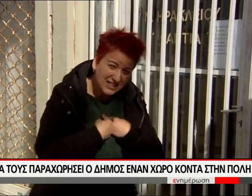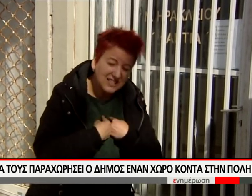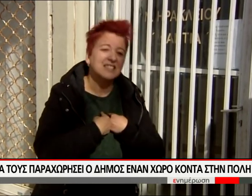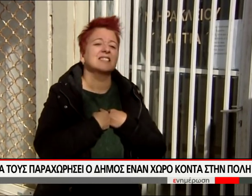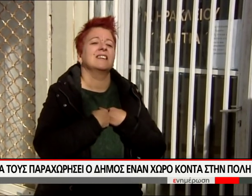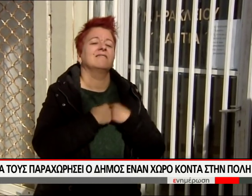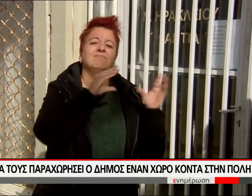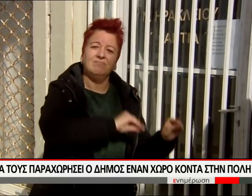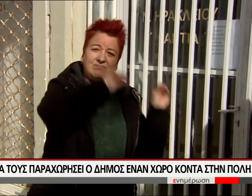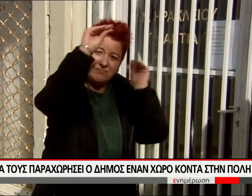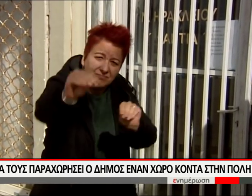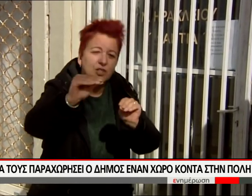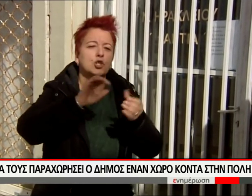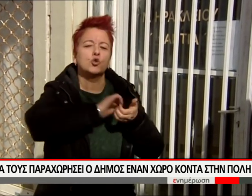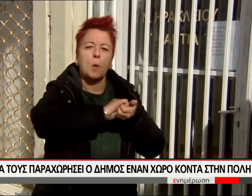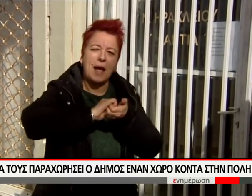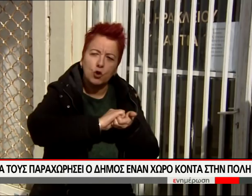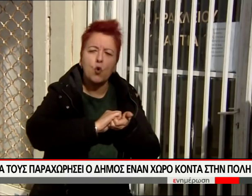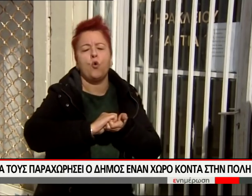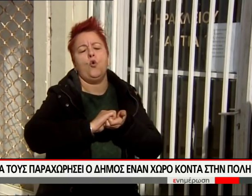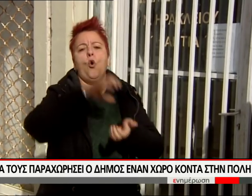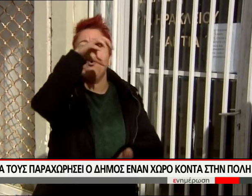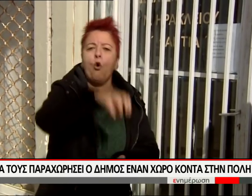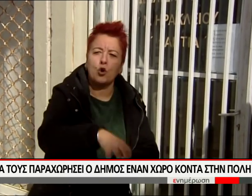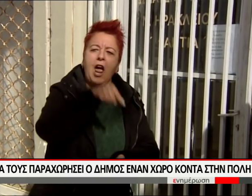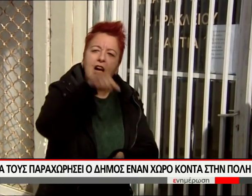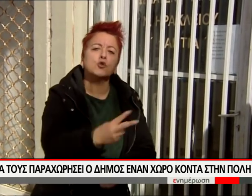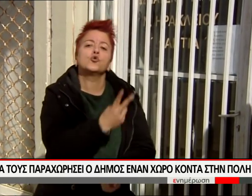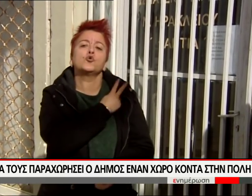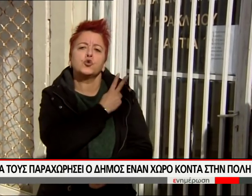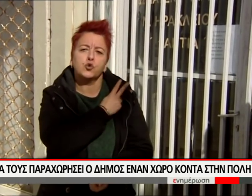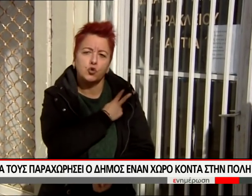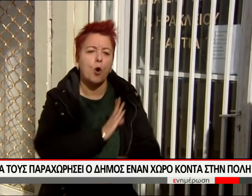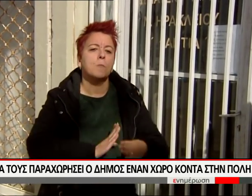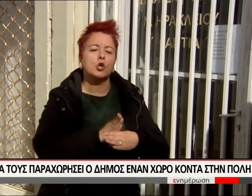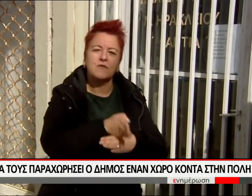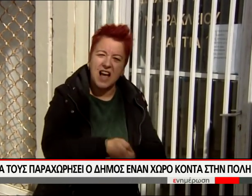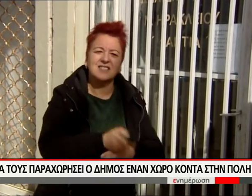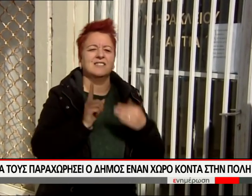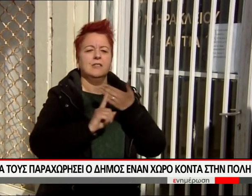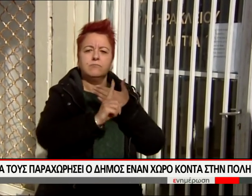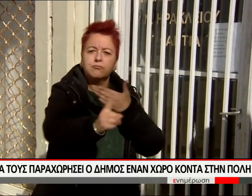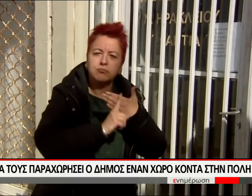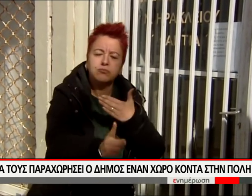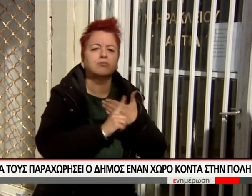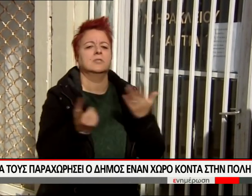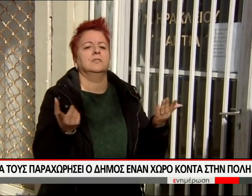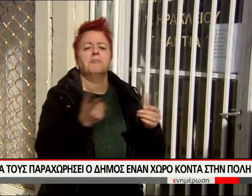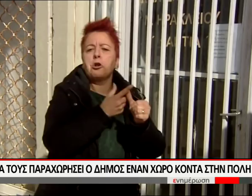στέγαση που είναι πολύ μακριά. Και παρακαλούμε, αν μπορούσε, είναι κάτι που χρόνια το ζητάμε αυτό, να βρισκόταν κάποια αίθουσα κάπου πιο κεντρικά, που